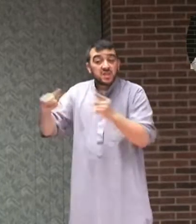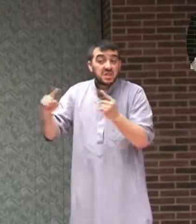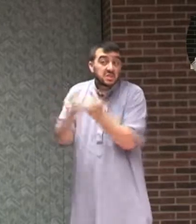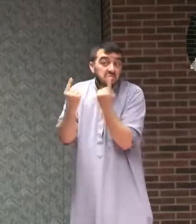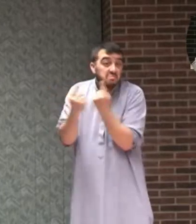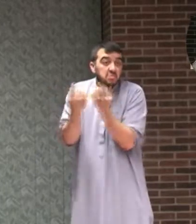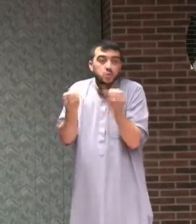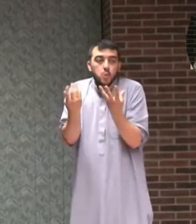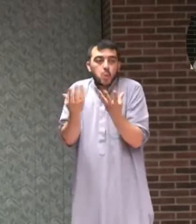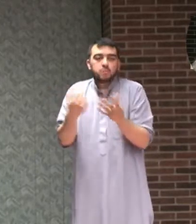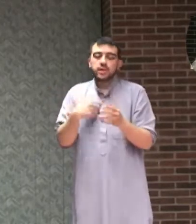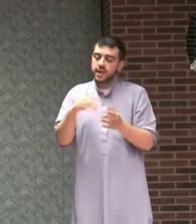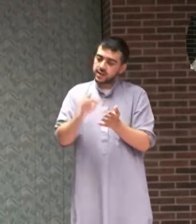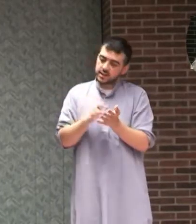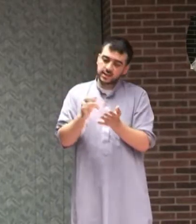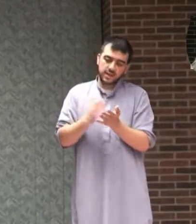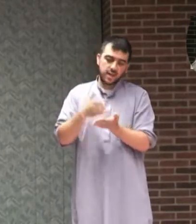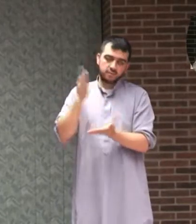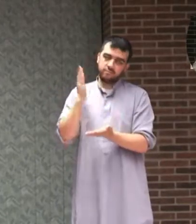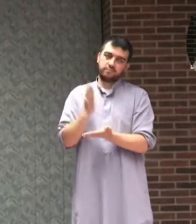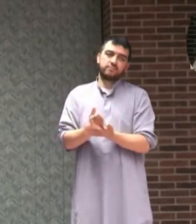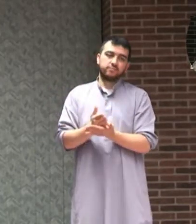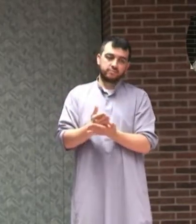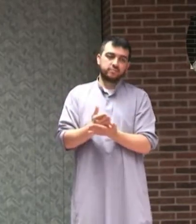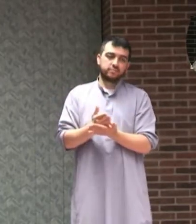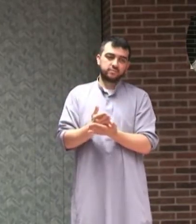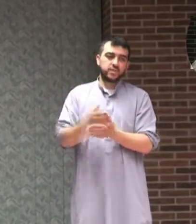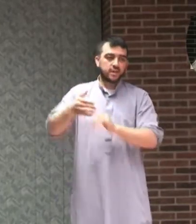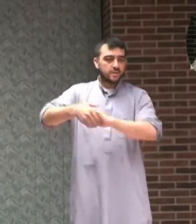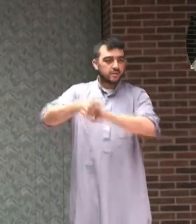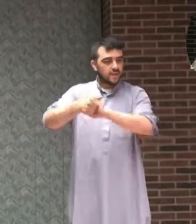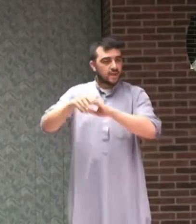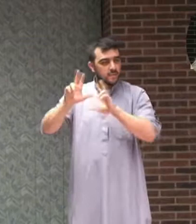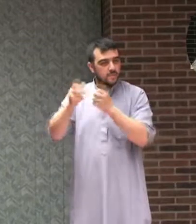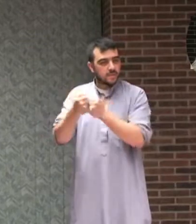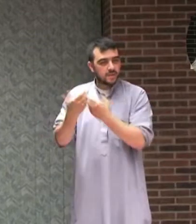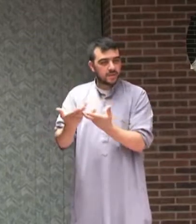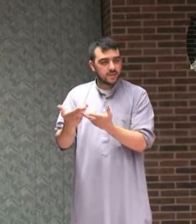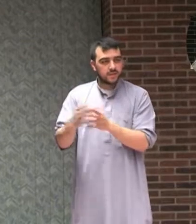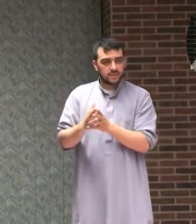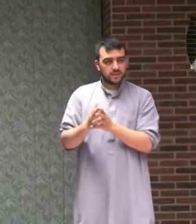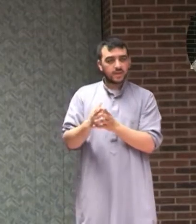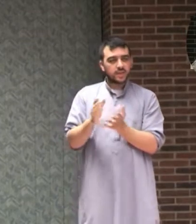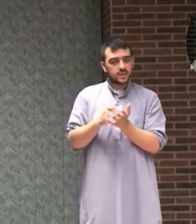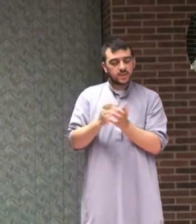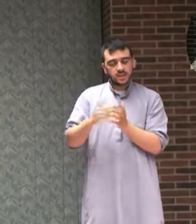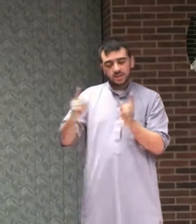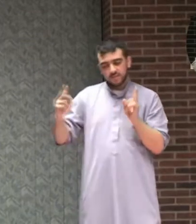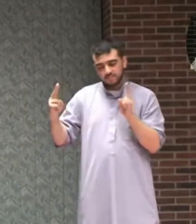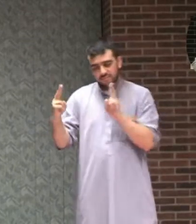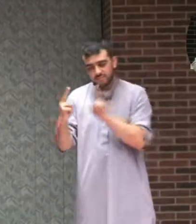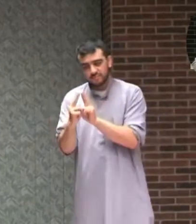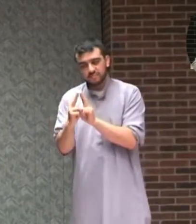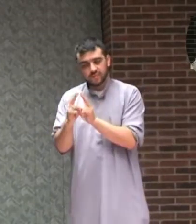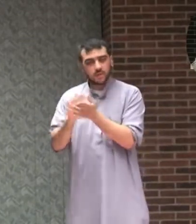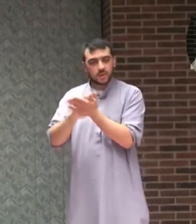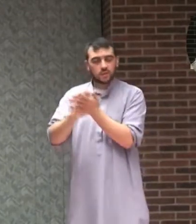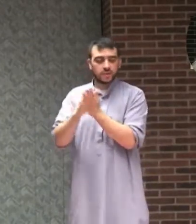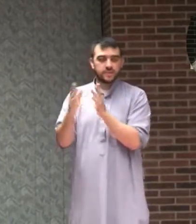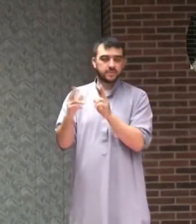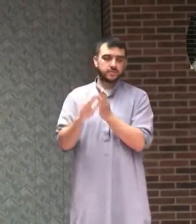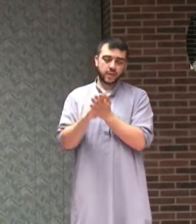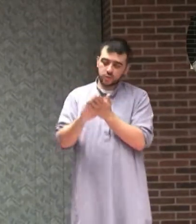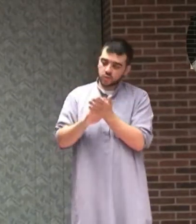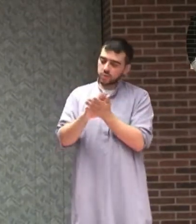nous aurions pu avoir avec l'un ou l'autre de nos frères, avec l'une ou l'autre de nos sœurs. Donc on rectifie le tir